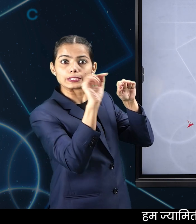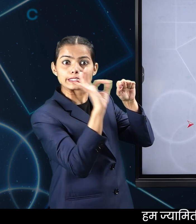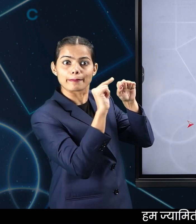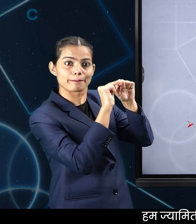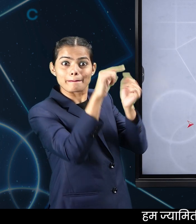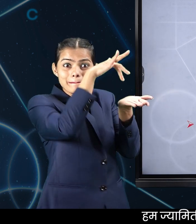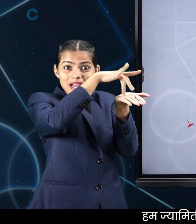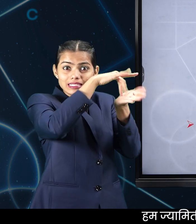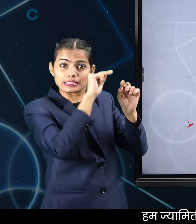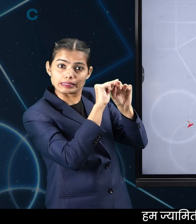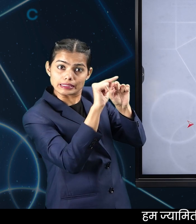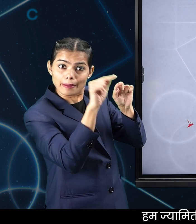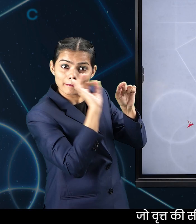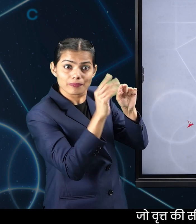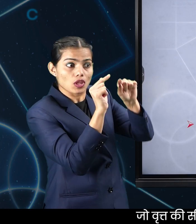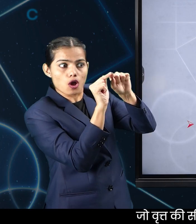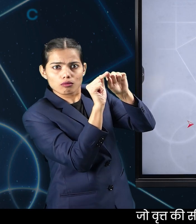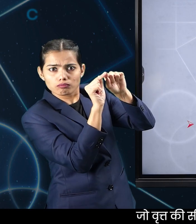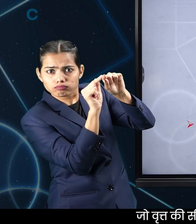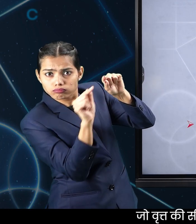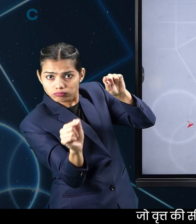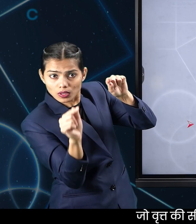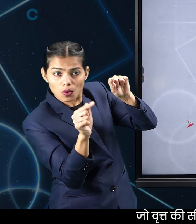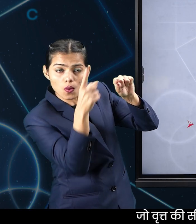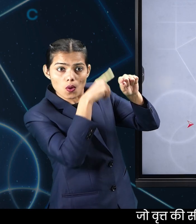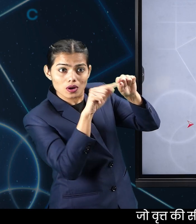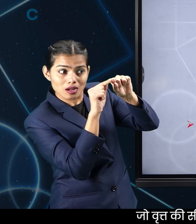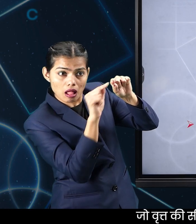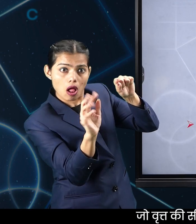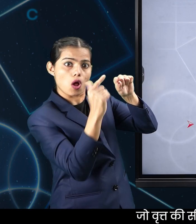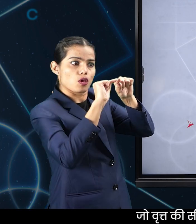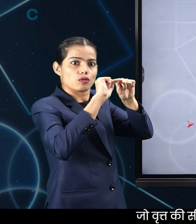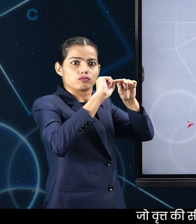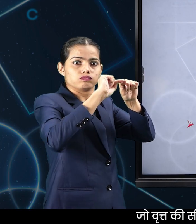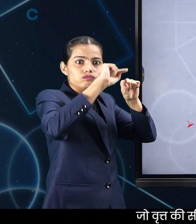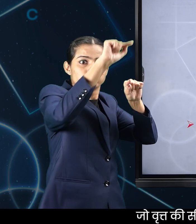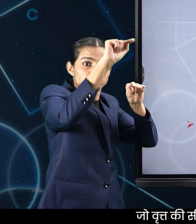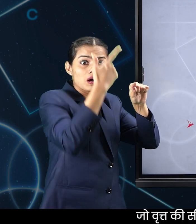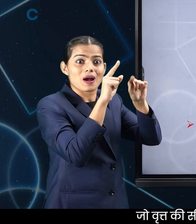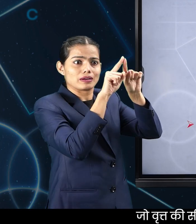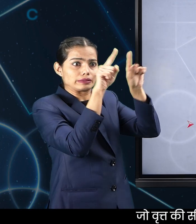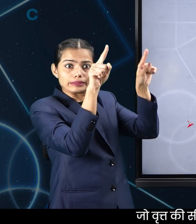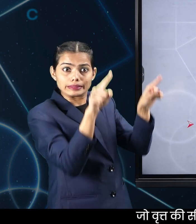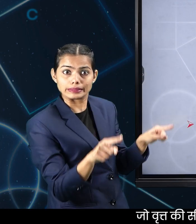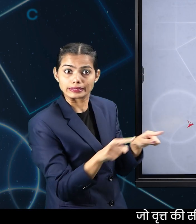भी पता लगाएंगे, जो वृत्त की सीमा पर दो बिंदुओं को जोड़ने वाले रेखाखंड